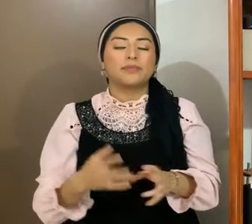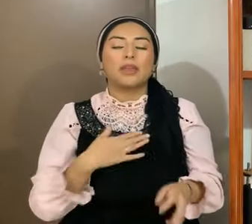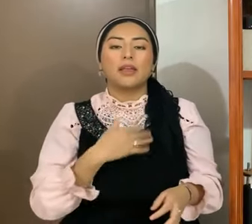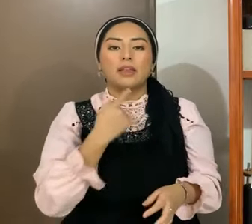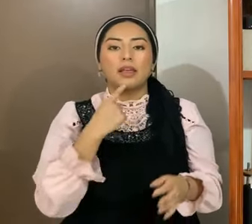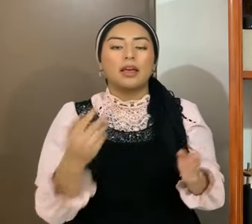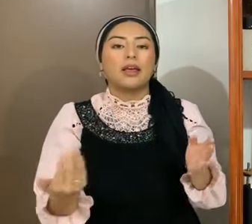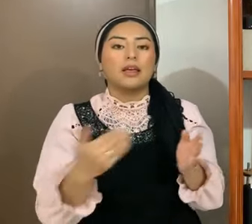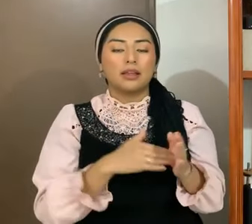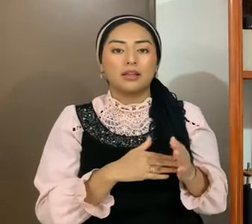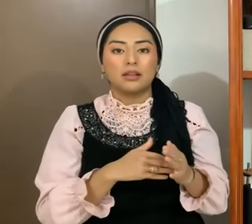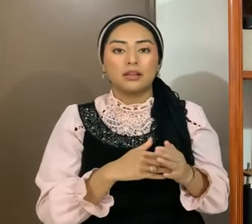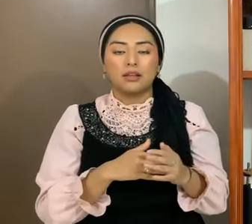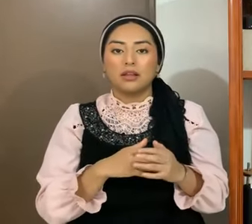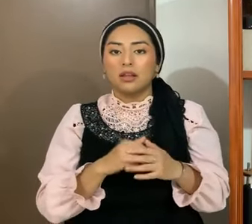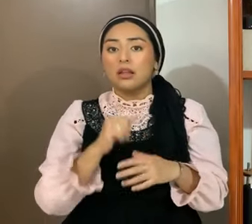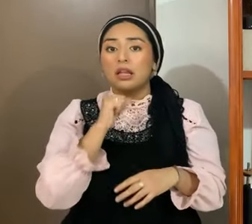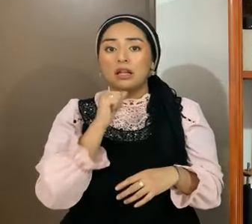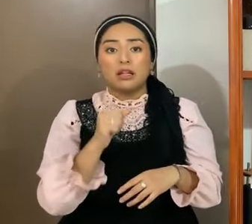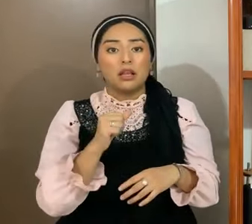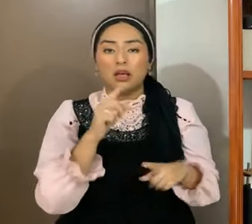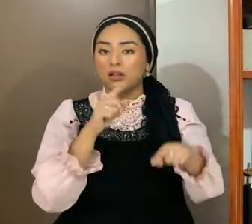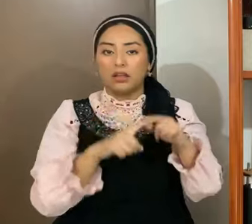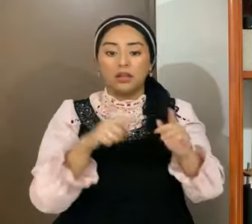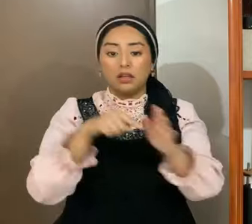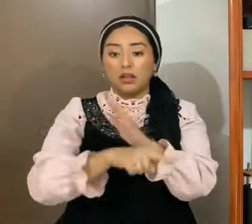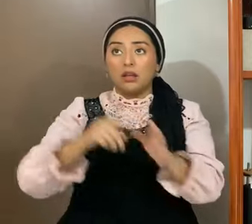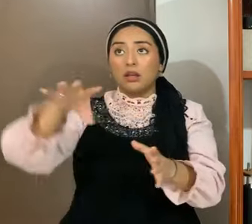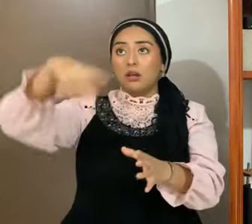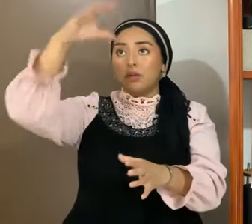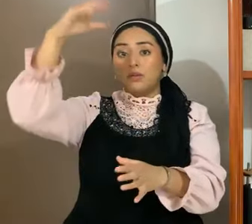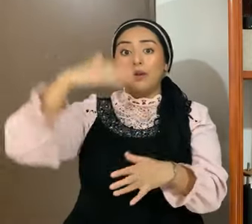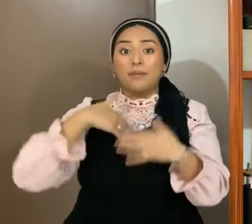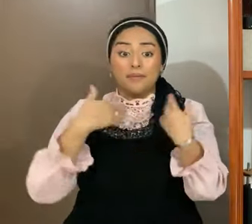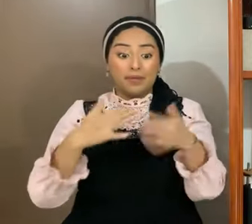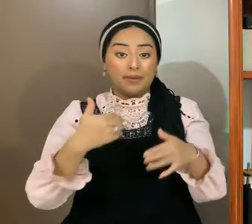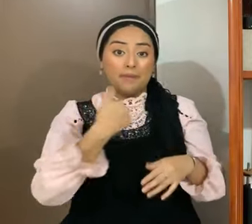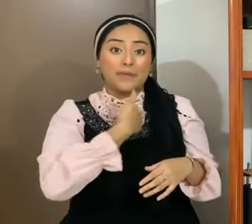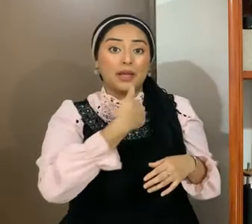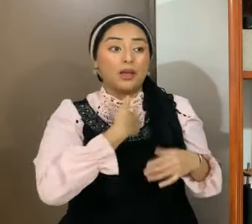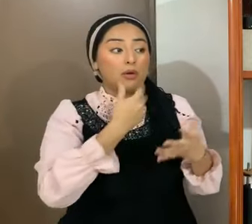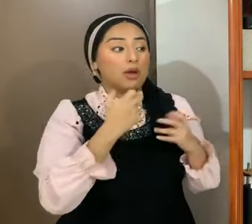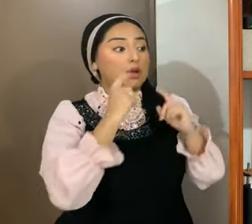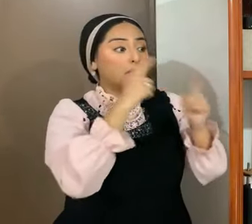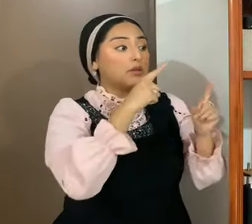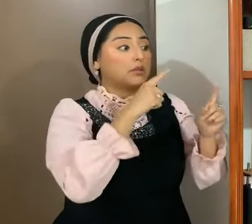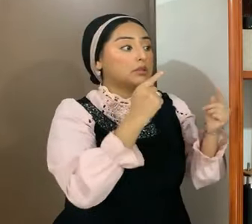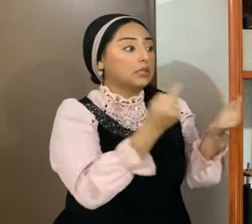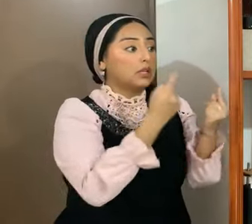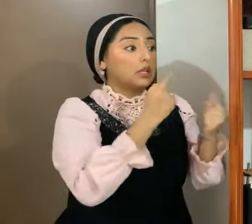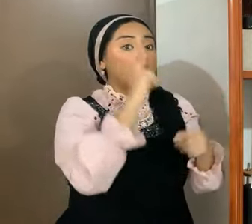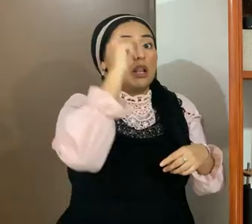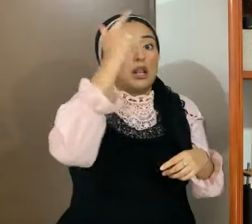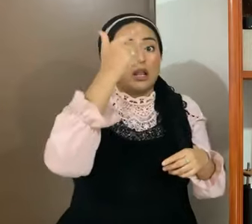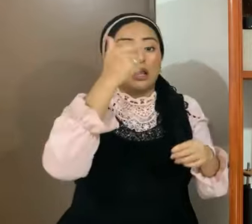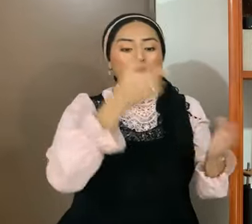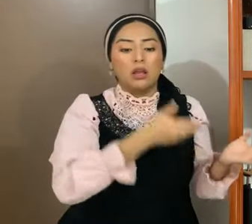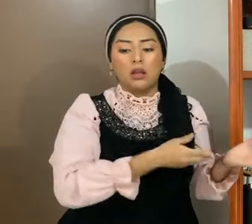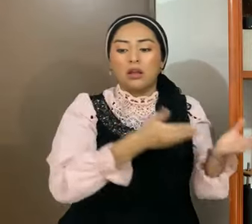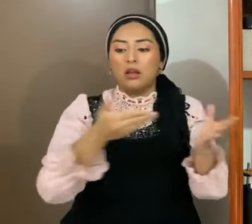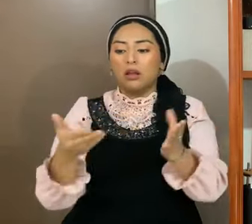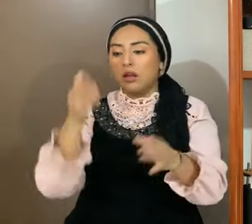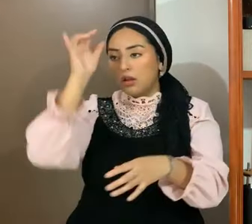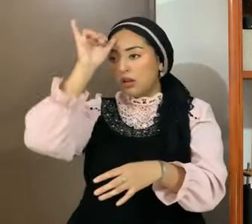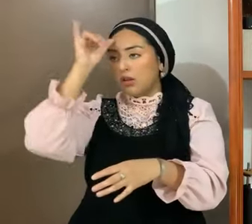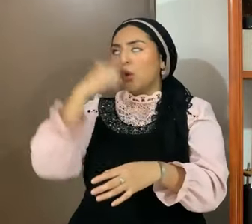repetir, no hay sacrificios por los pecados voluntarios. Ahora, en